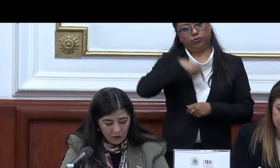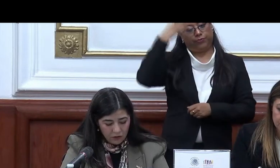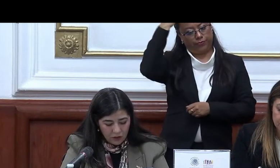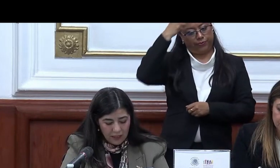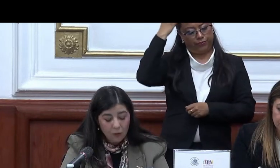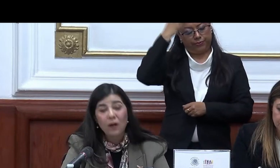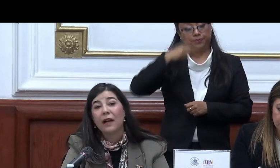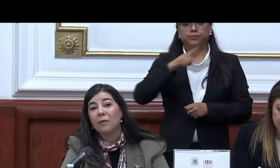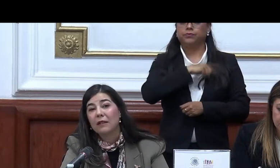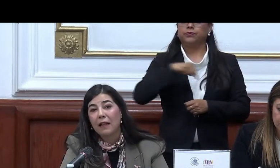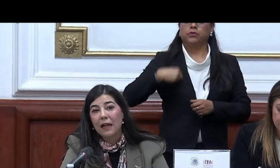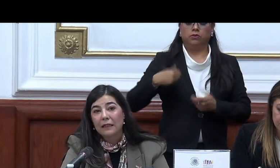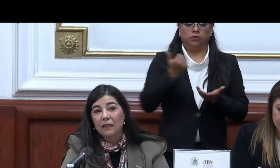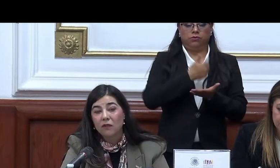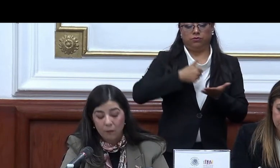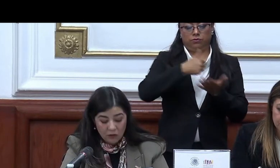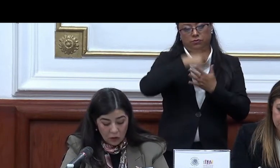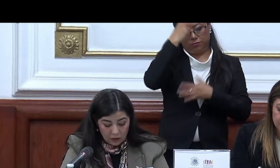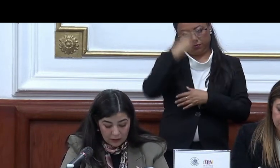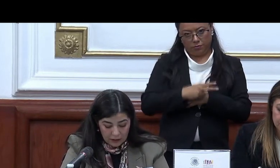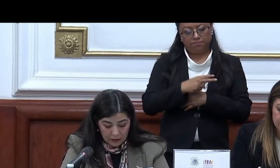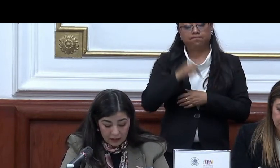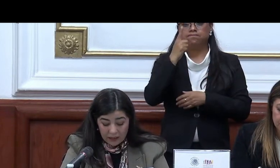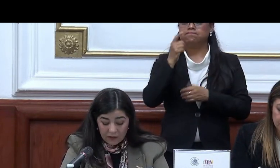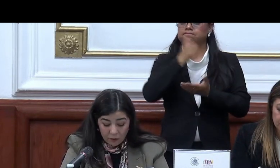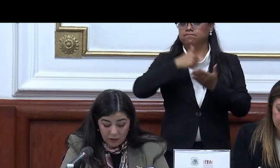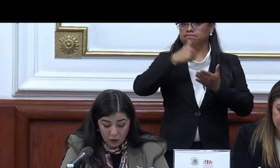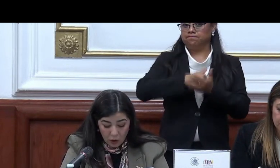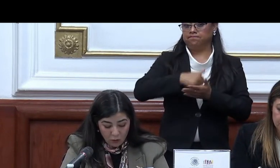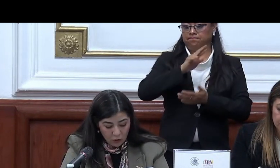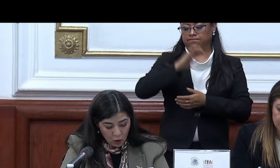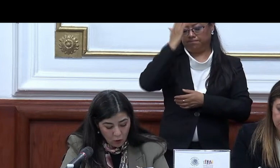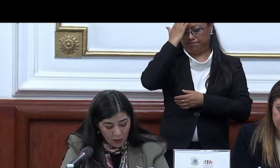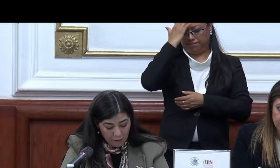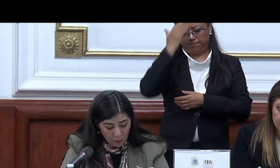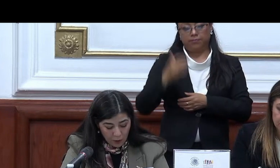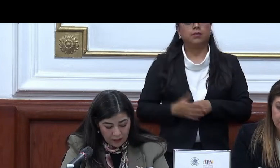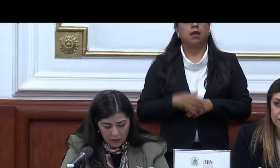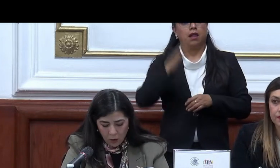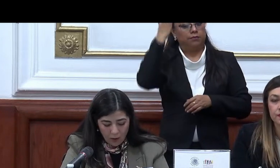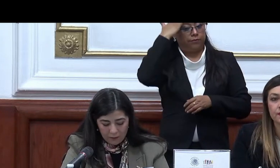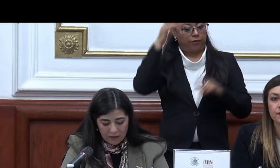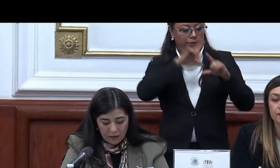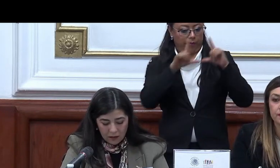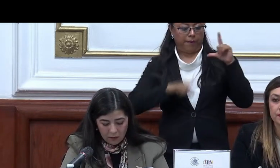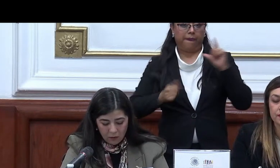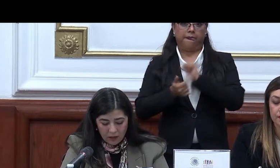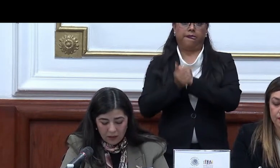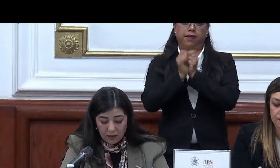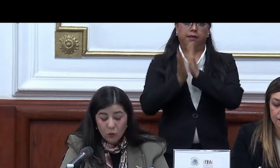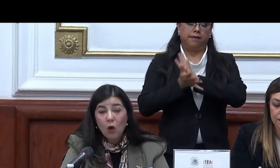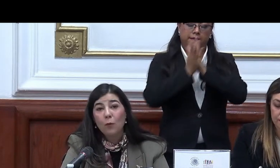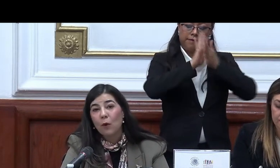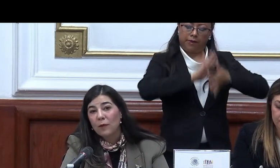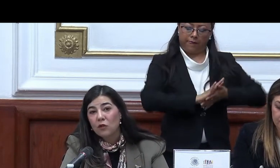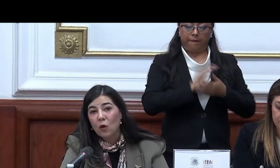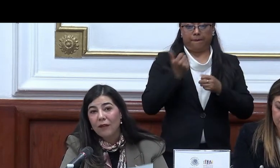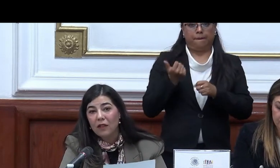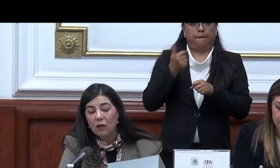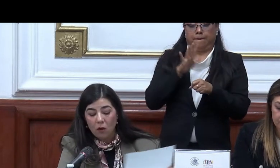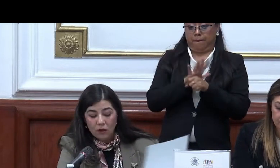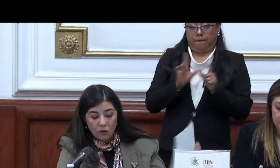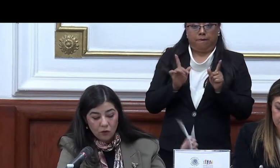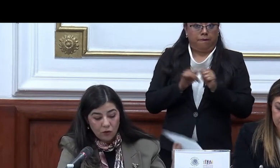ciudad reconocida como la capital de la transformación. La transformación no es solo un cambio político o administrativo, es un